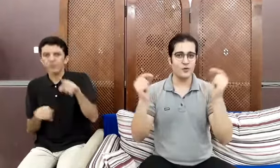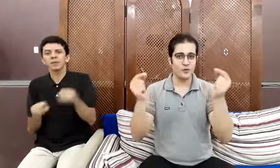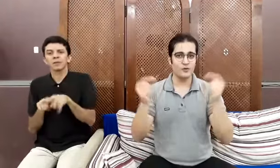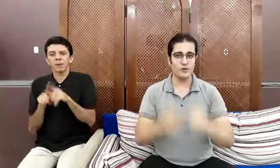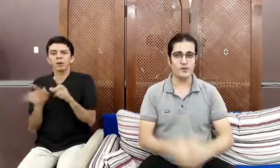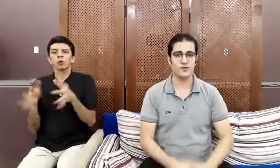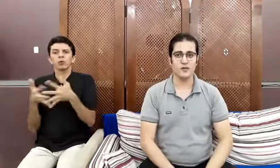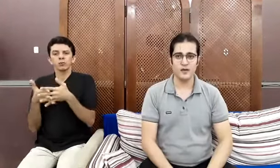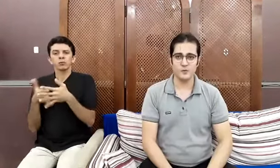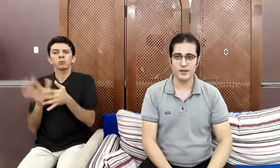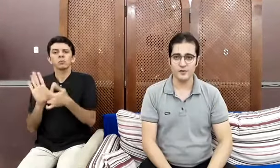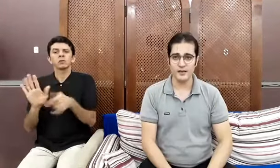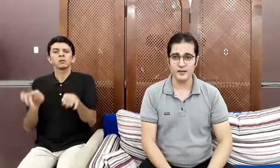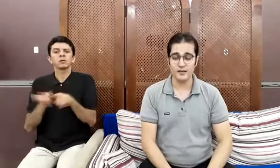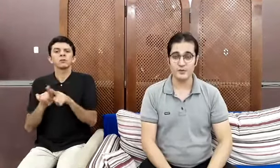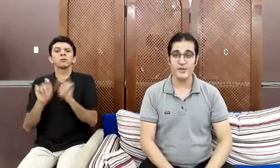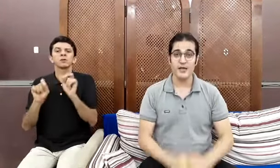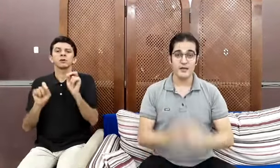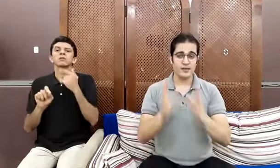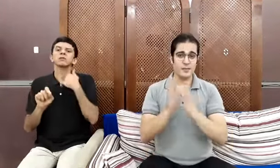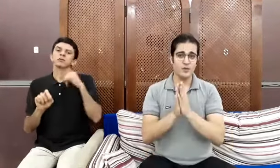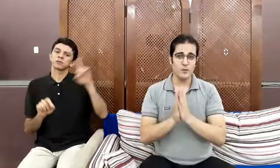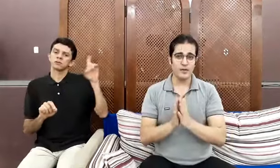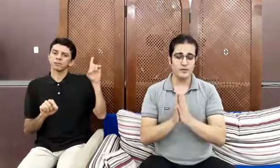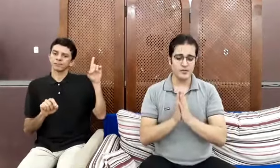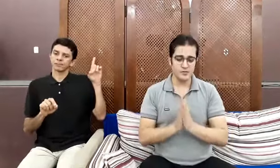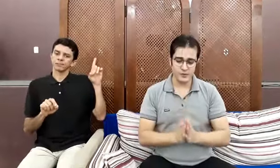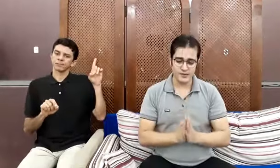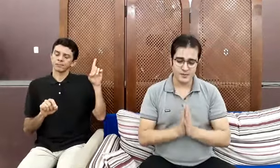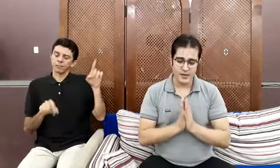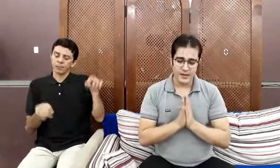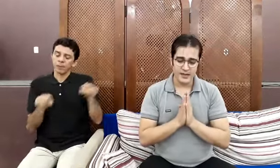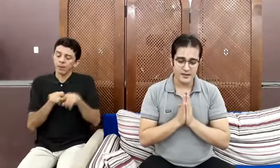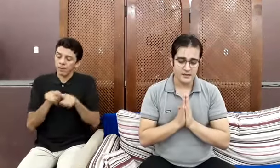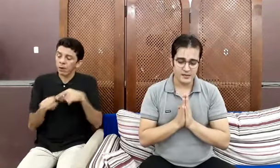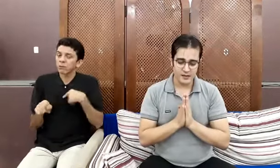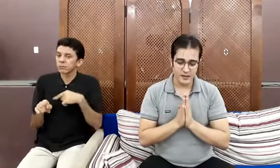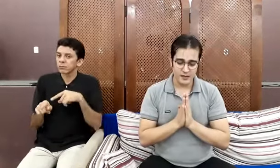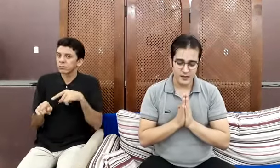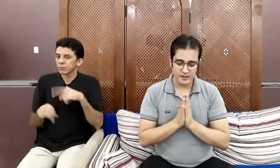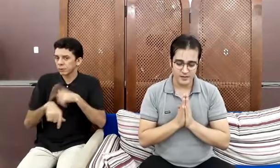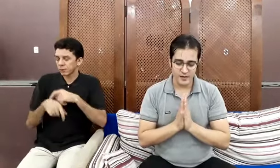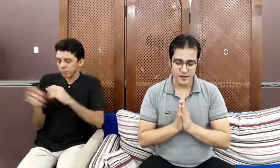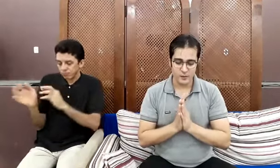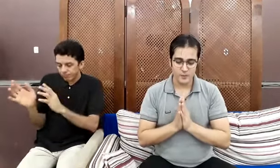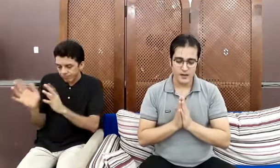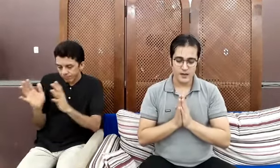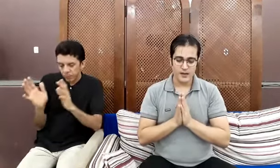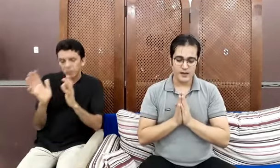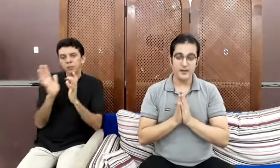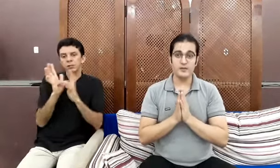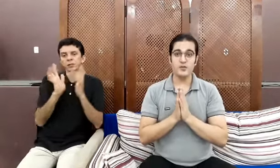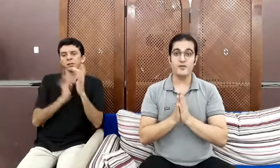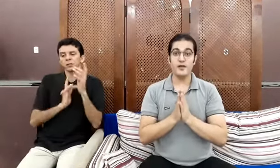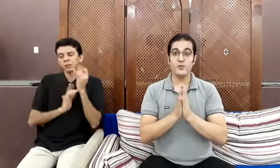revela algumas coisas a respeito da vontade de Deus. Tem um determinado momento em que Jesus, ele diz que eles deveriam